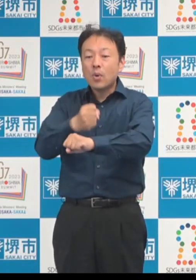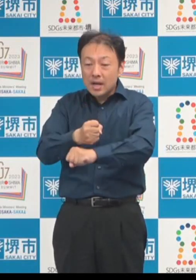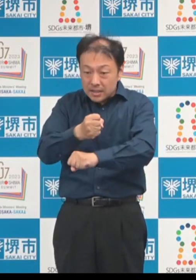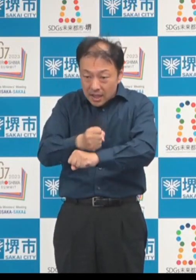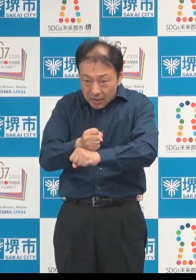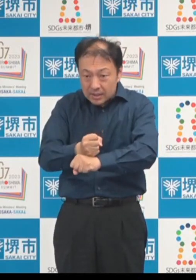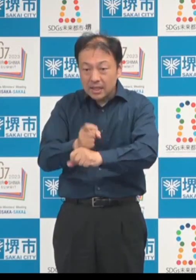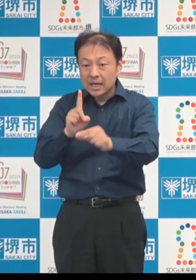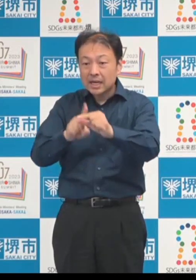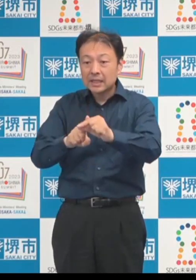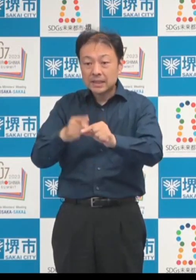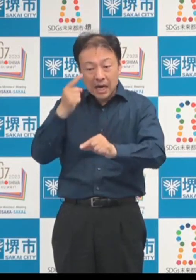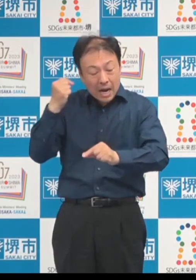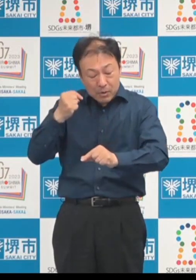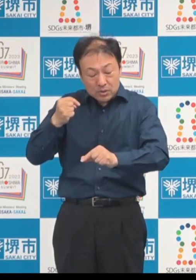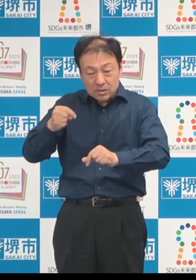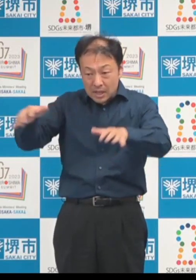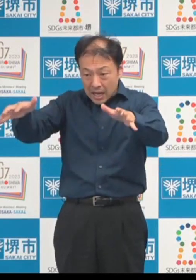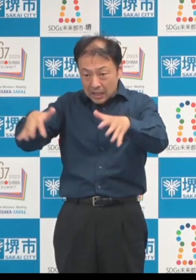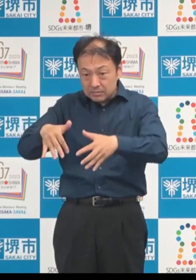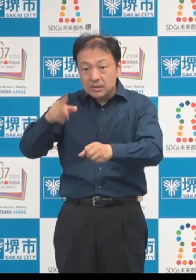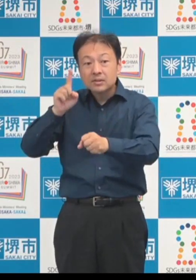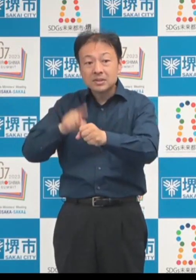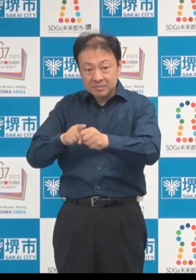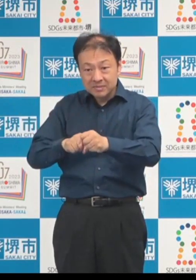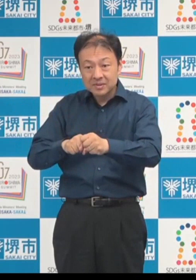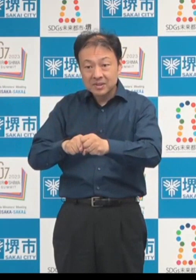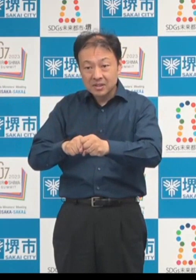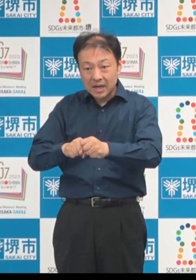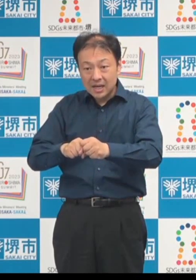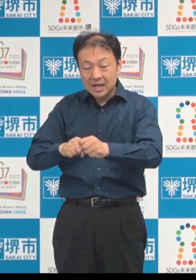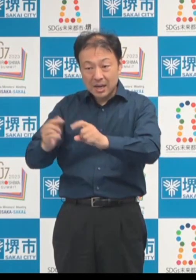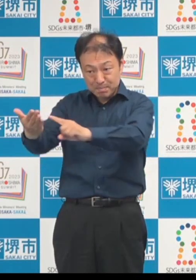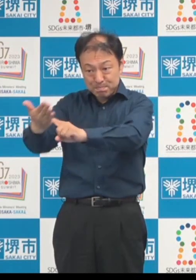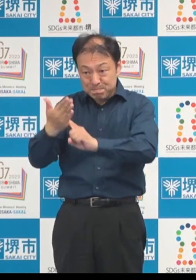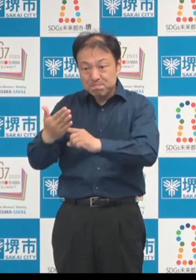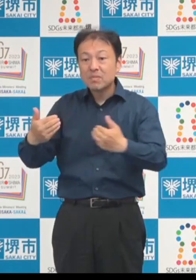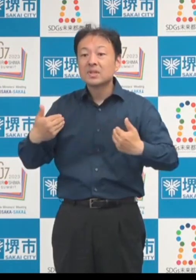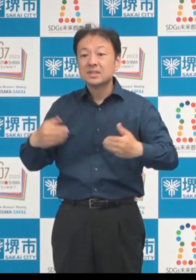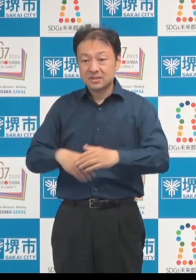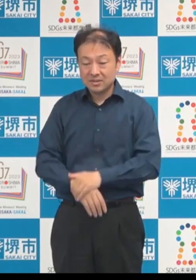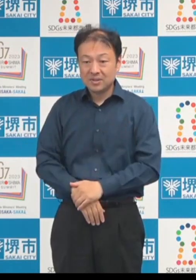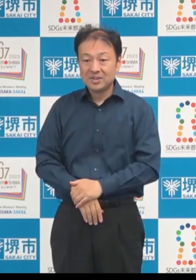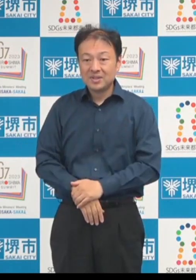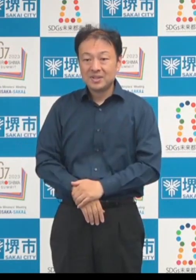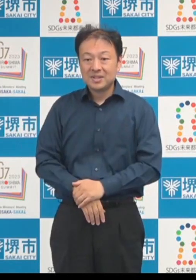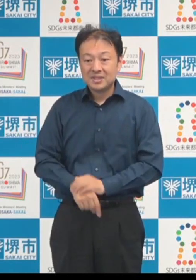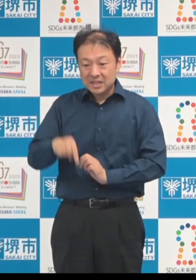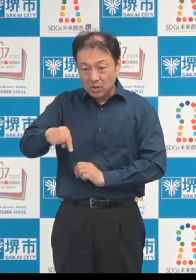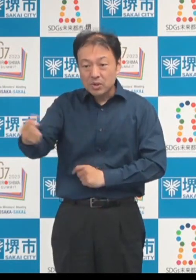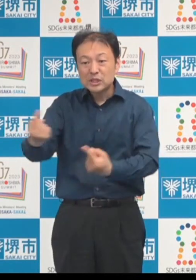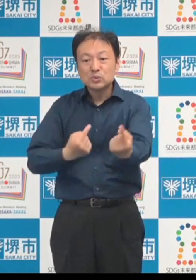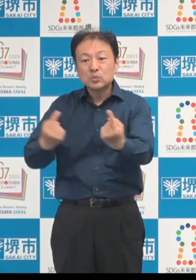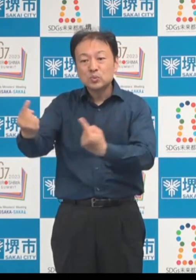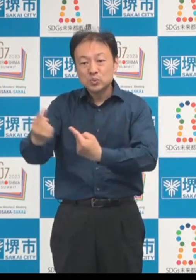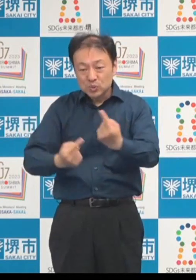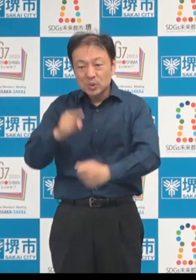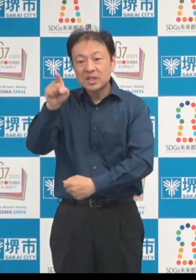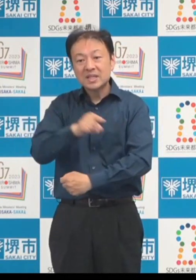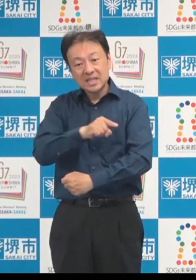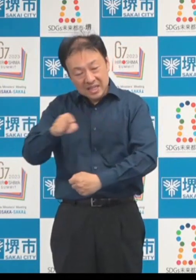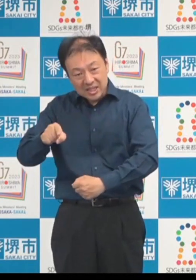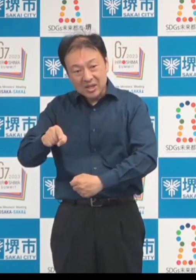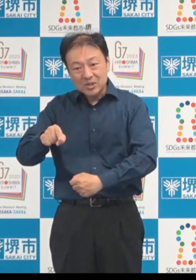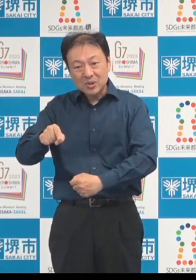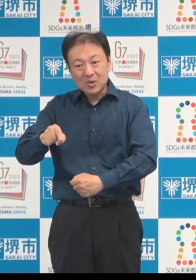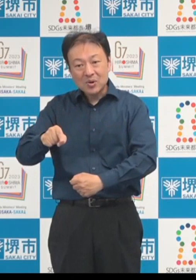ろう。だそういう意味で その場を作ることはいいんですけれども、そこに来てもらう人の流れを作るための工夫